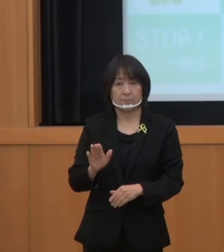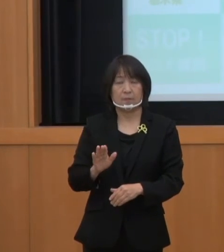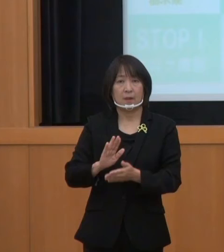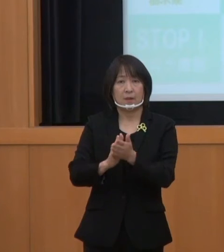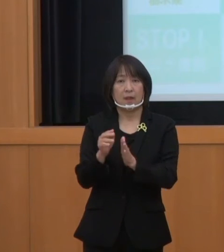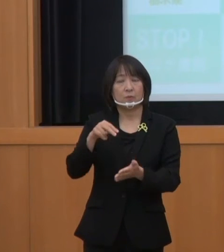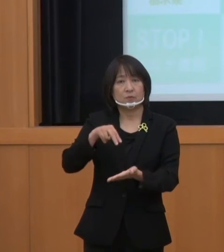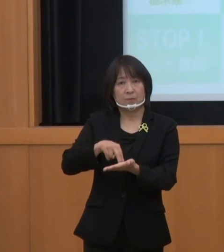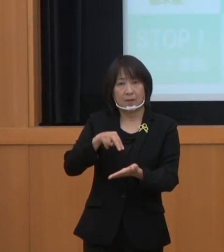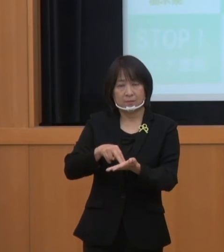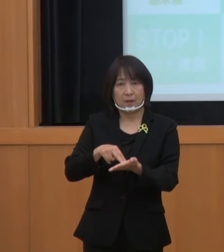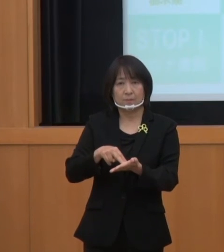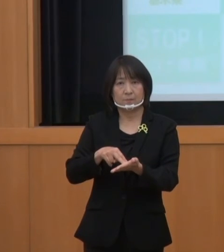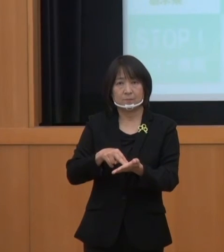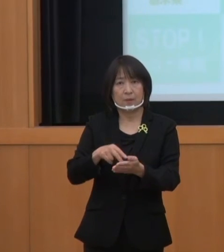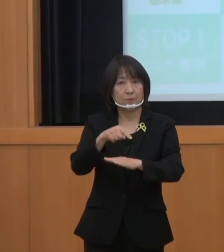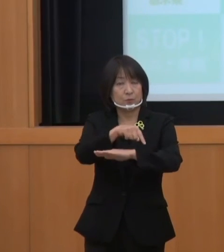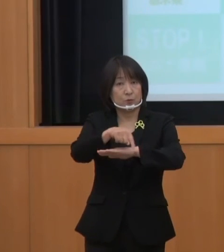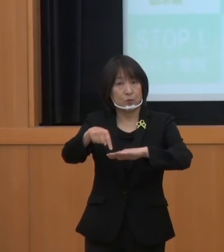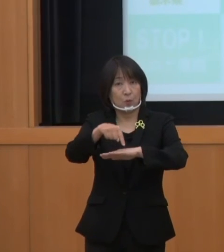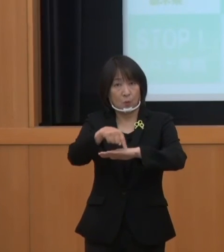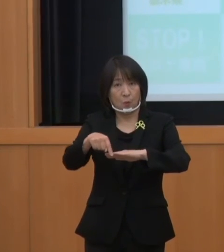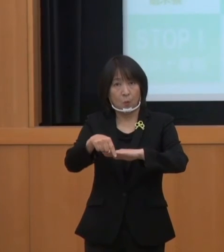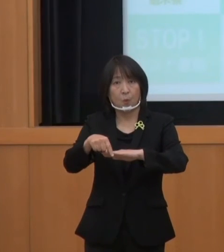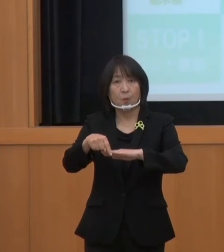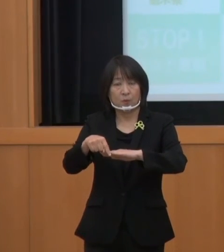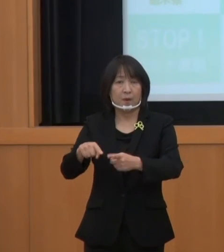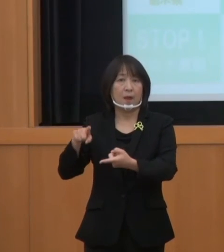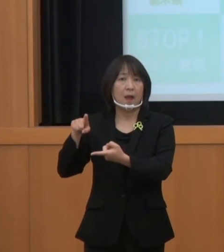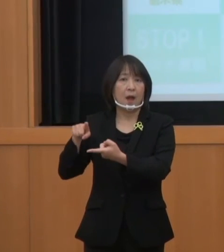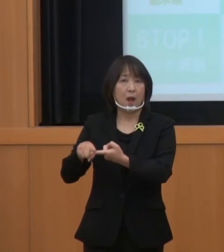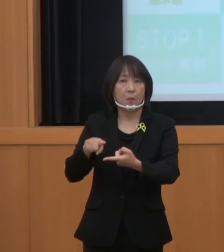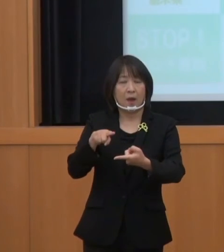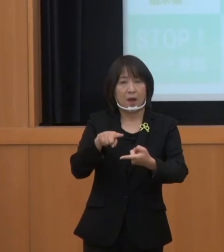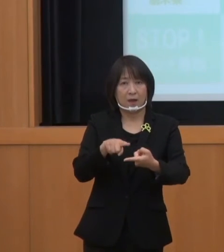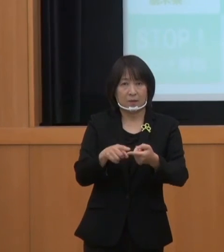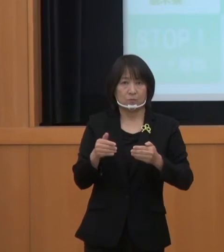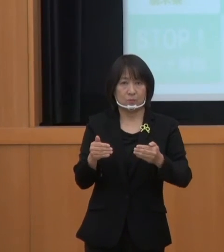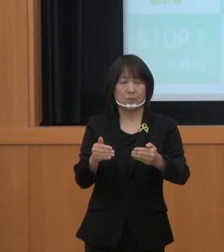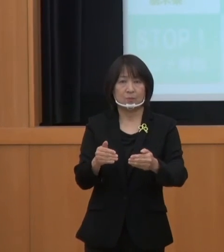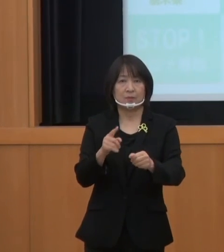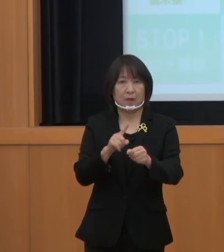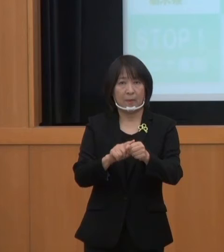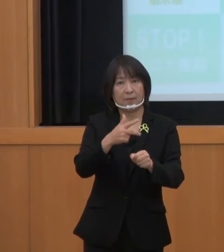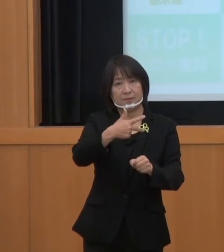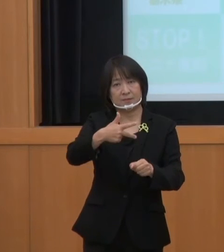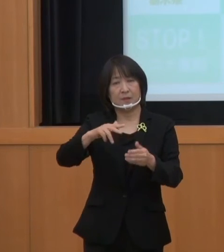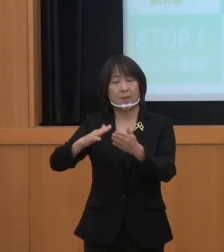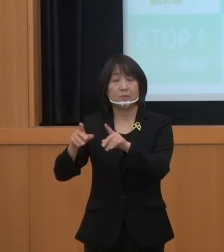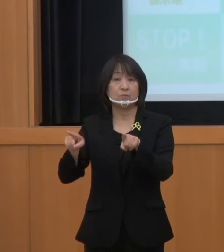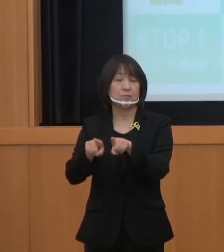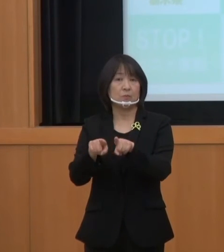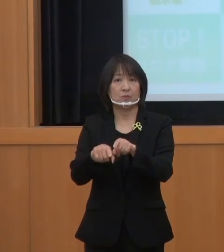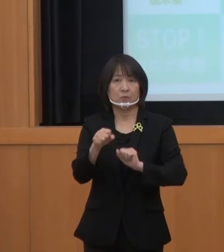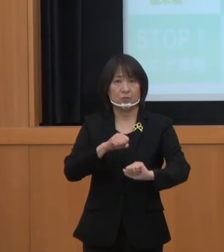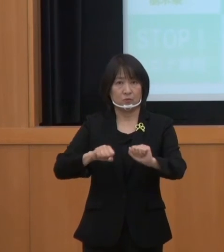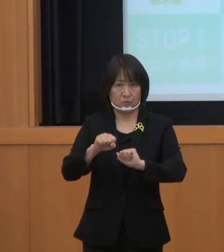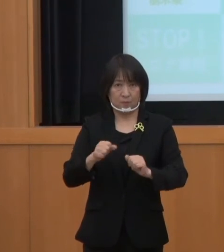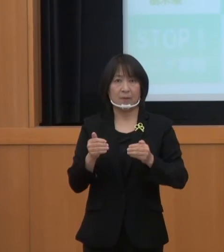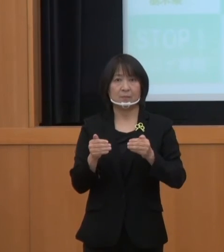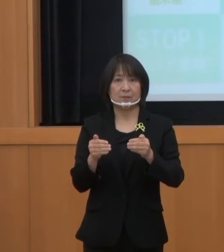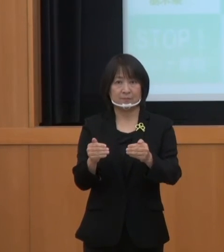このスケジュールに合わせて進むように、市、町とともに取り組んでまい